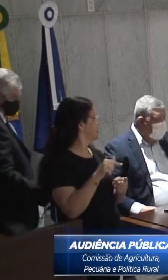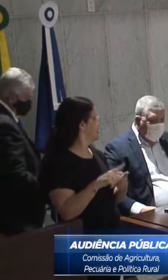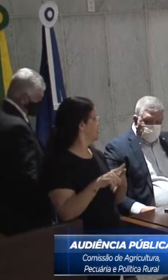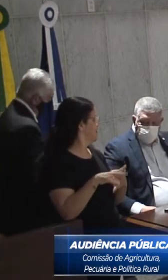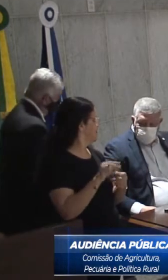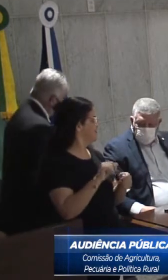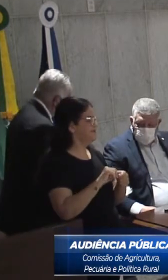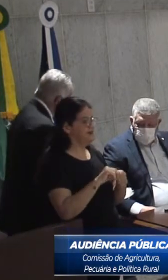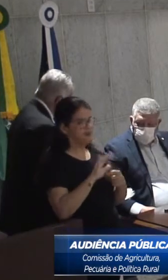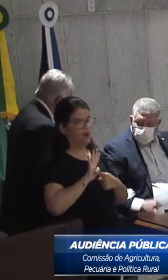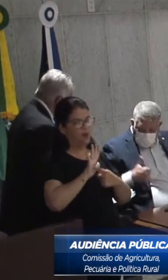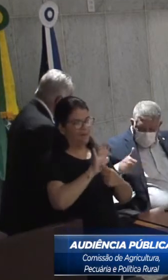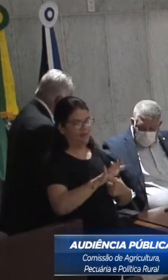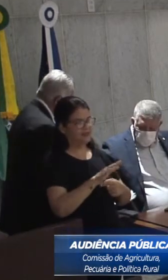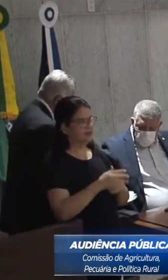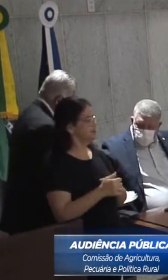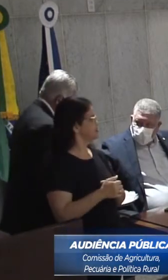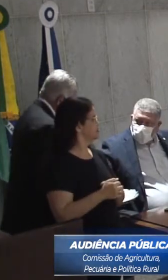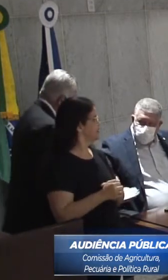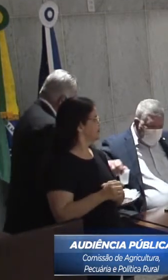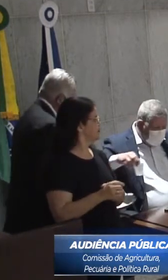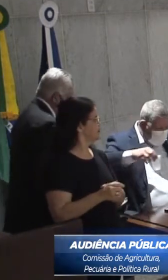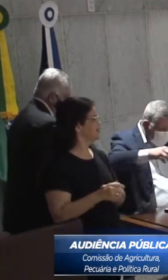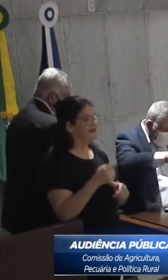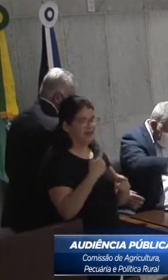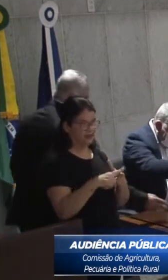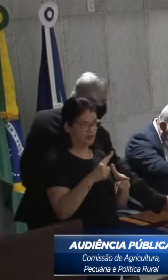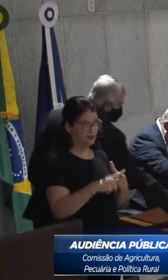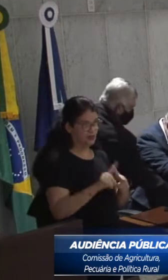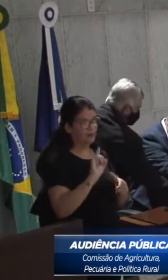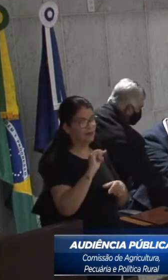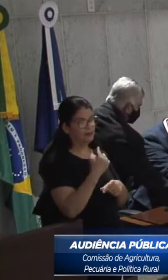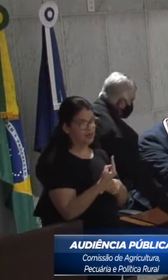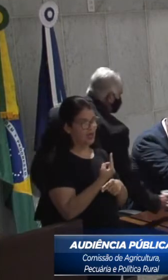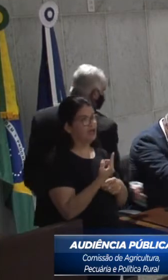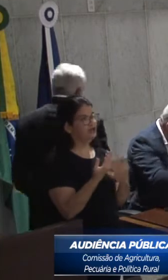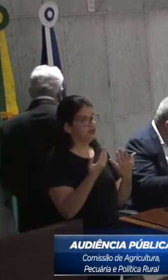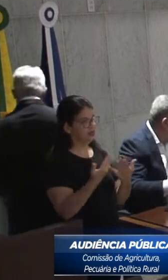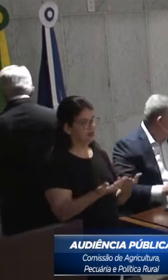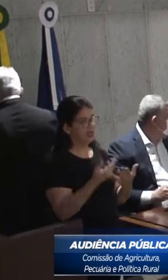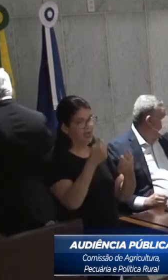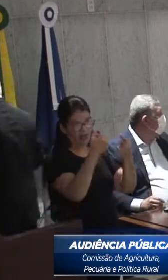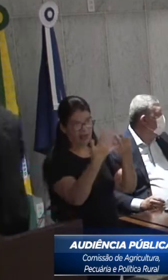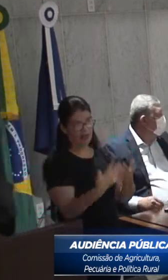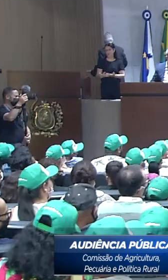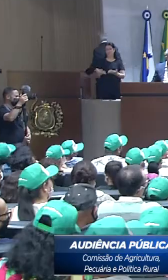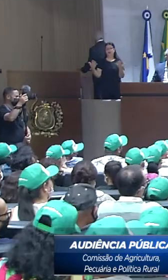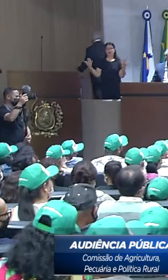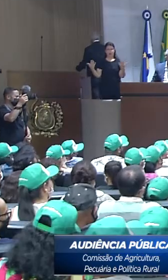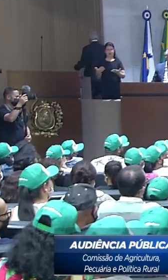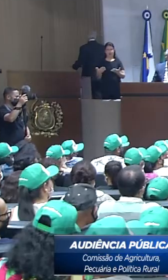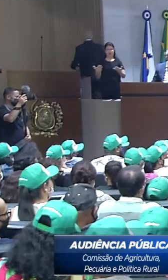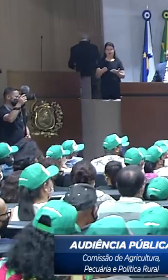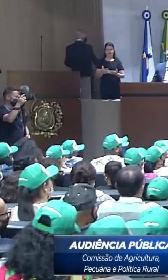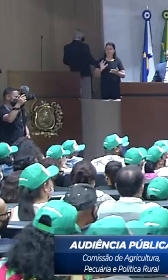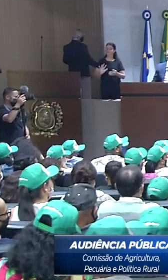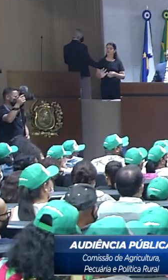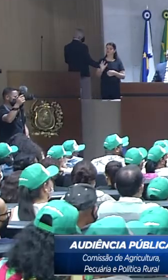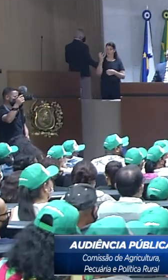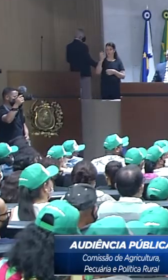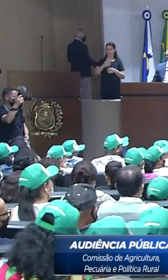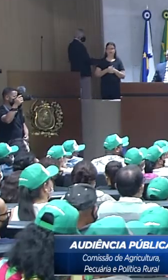uma apresentação desses problemas que a gente está falando aqui, que estão